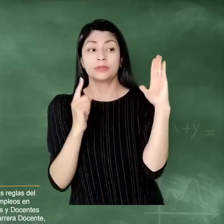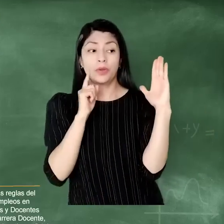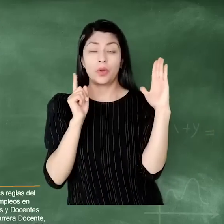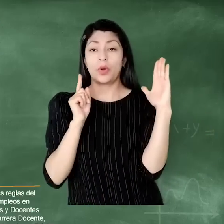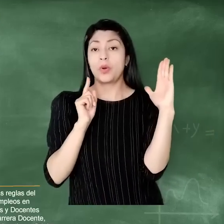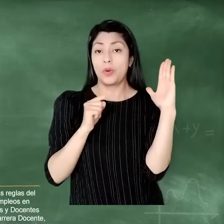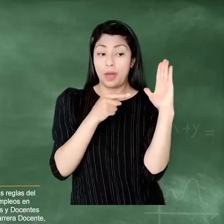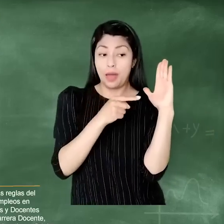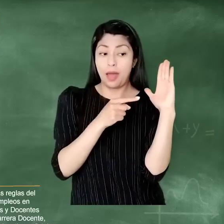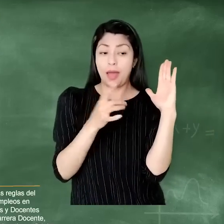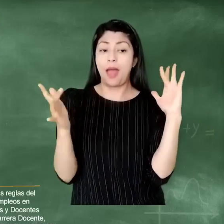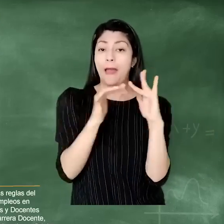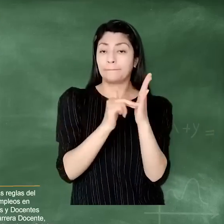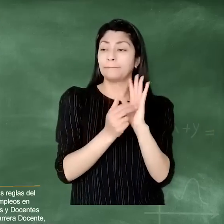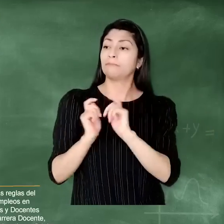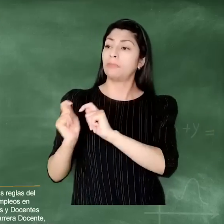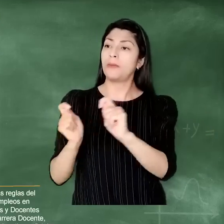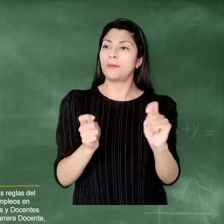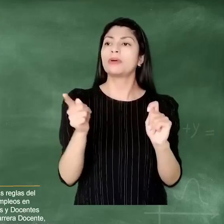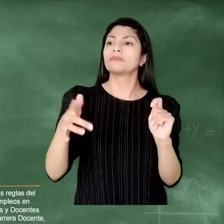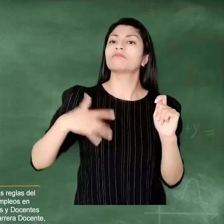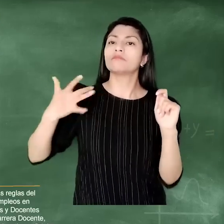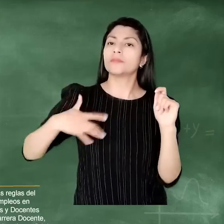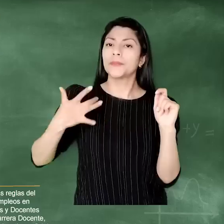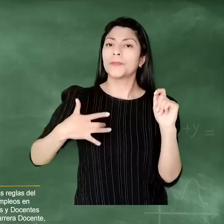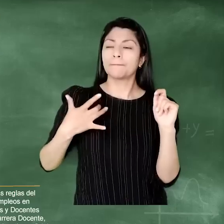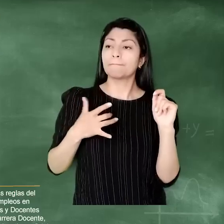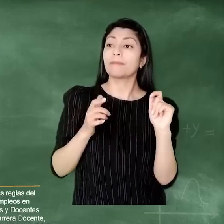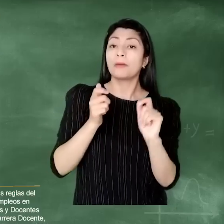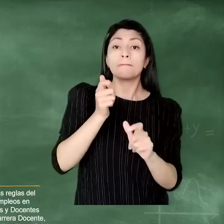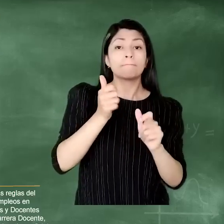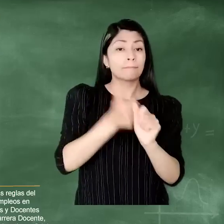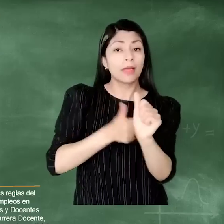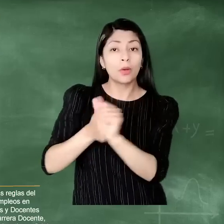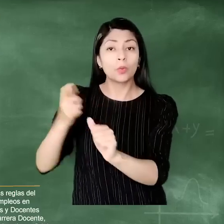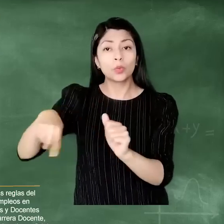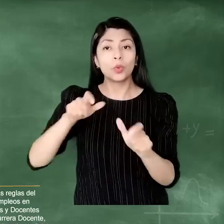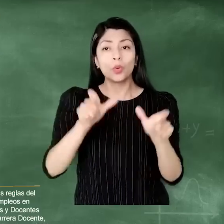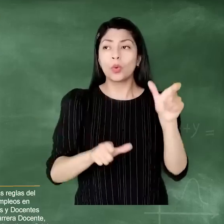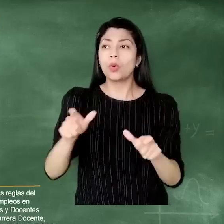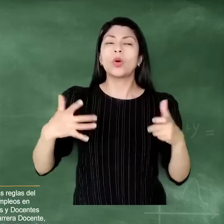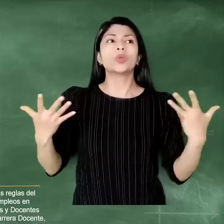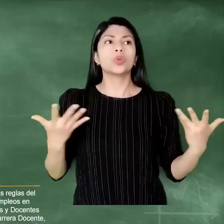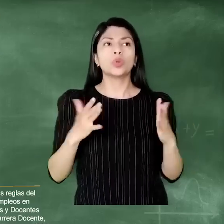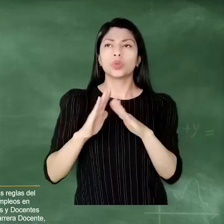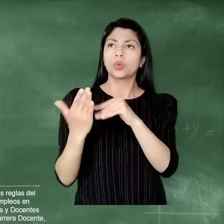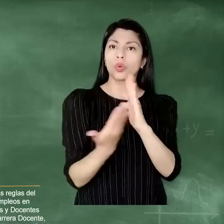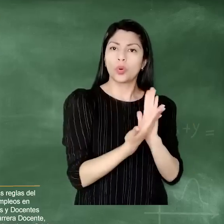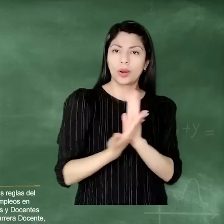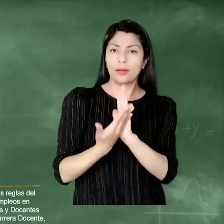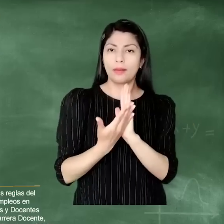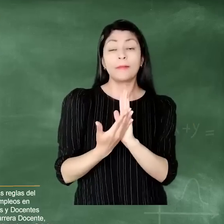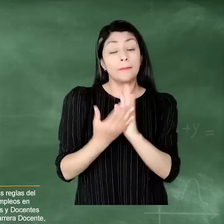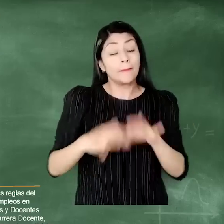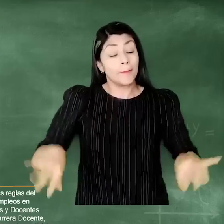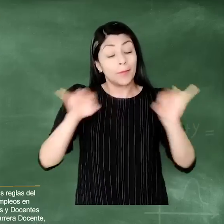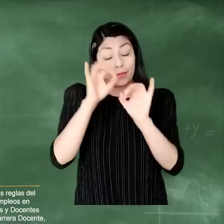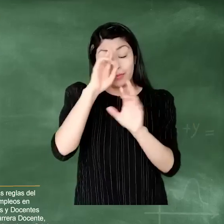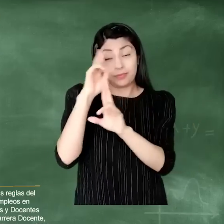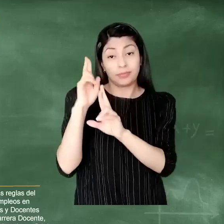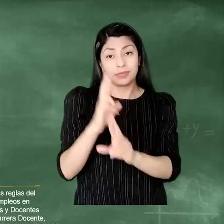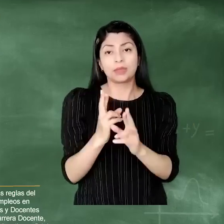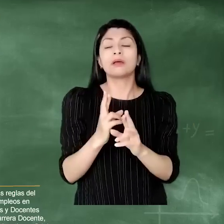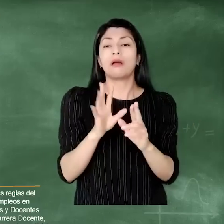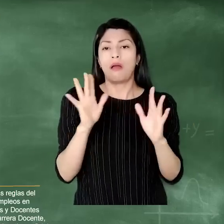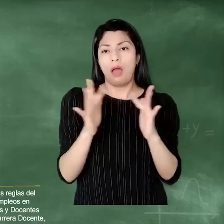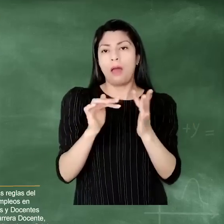orden descendente del listado respectivo del cargo, escoja la vacante definitiva en establecimiento educativo,